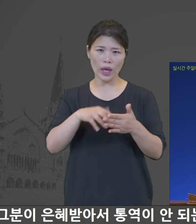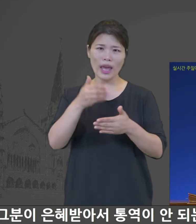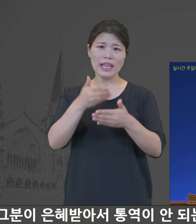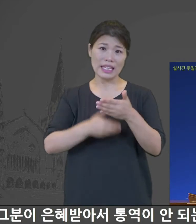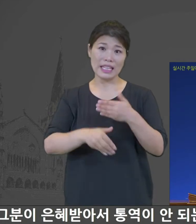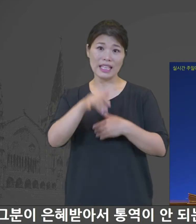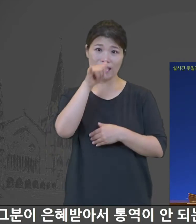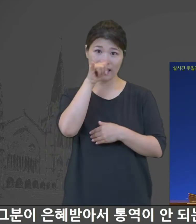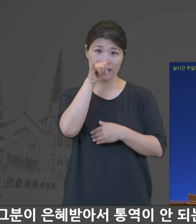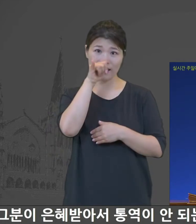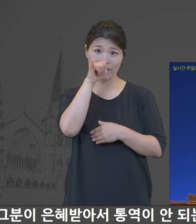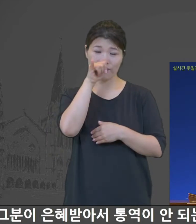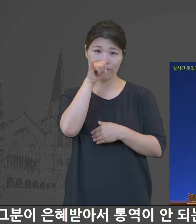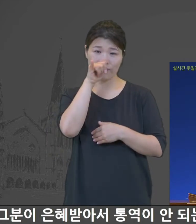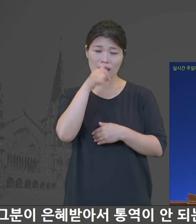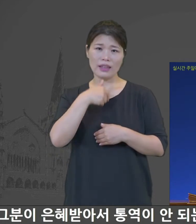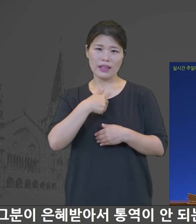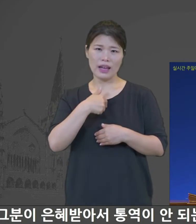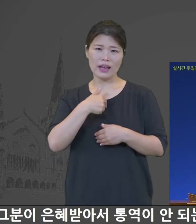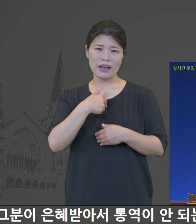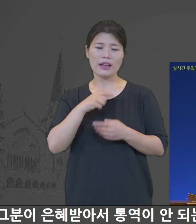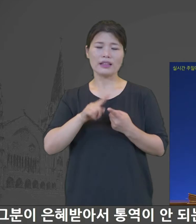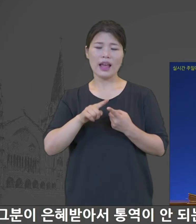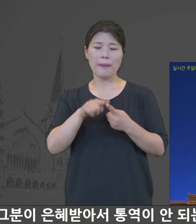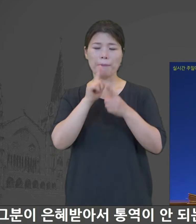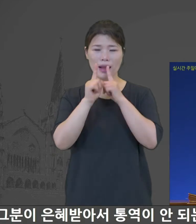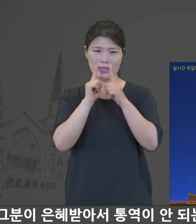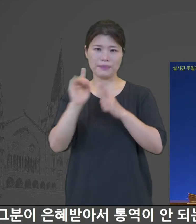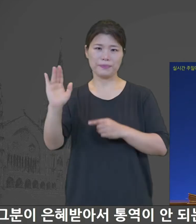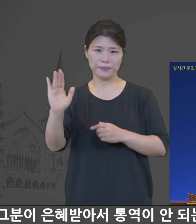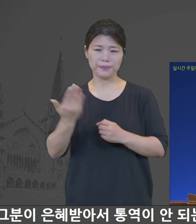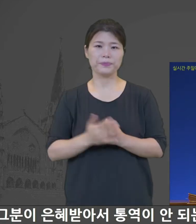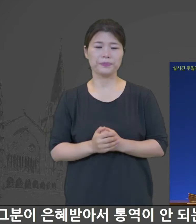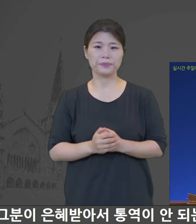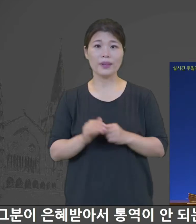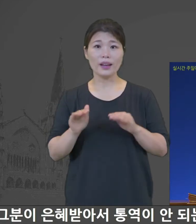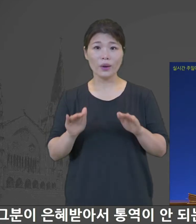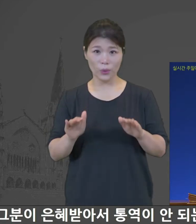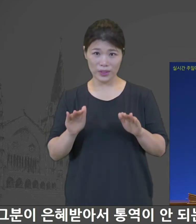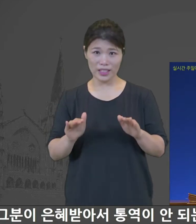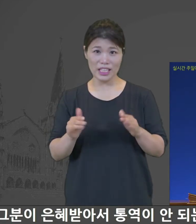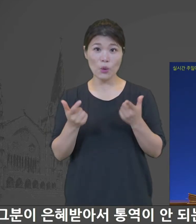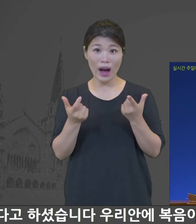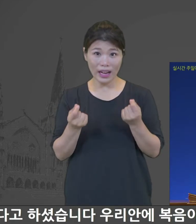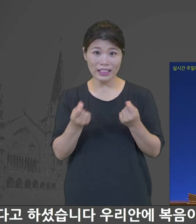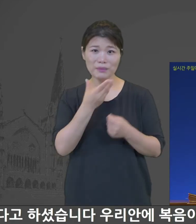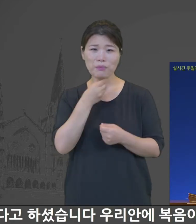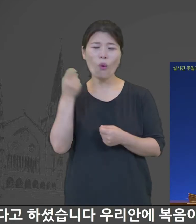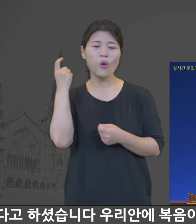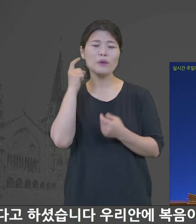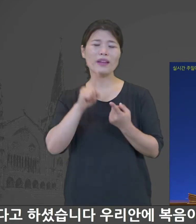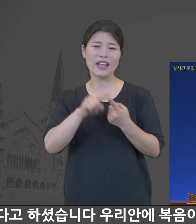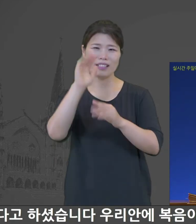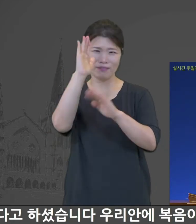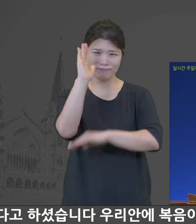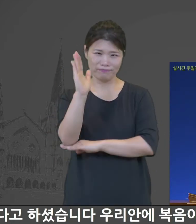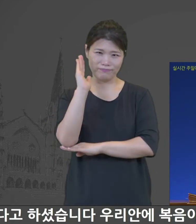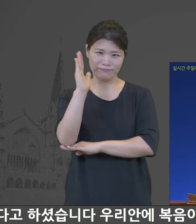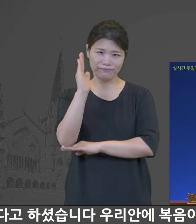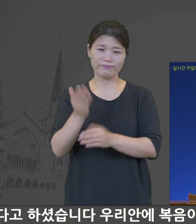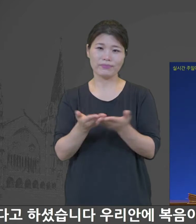내가 반응하도록 되어 있는 그런 말씀이라는 것이죠. 오늘이 그런 복음의 이야기입니다.